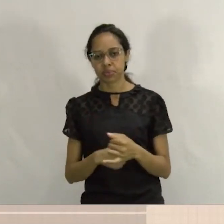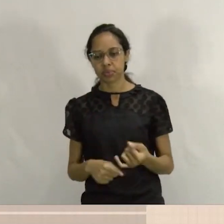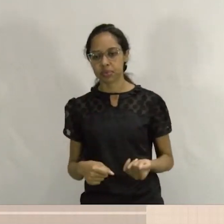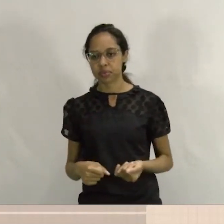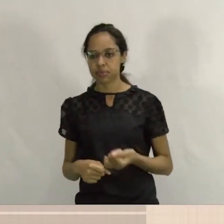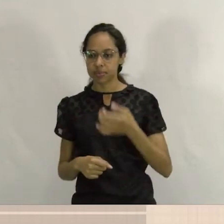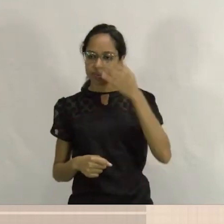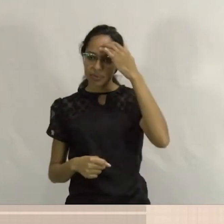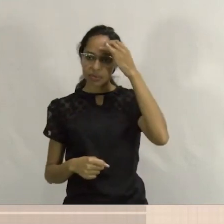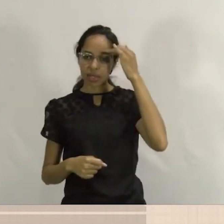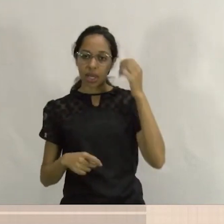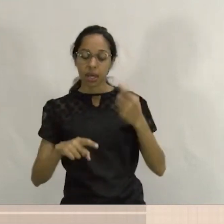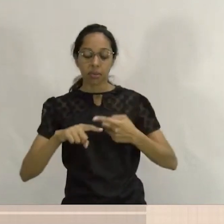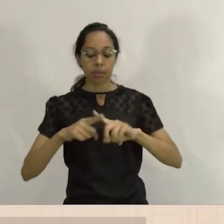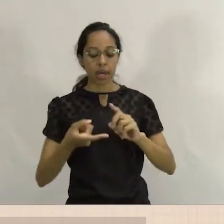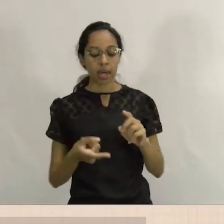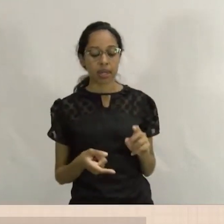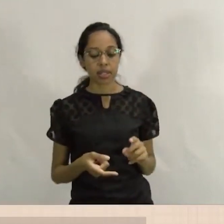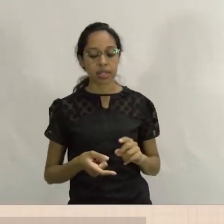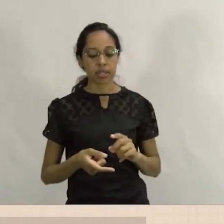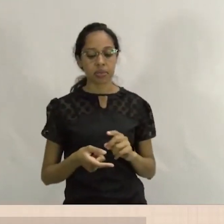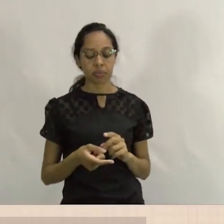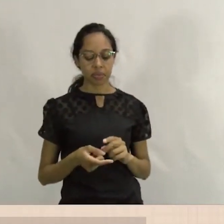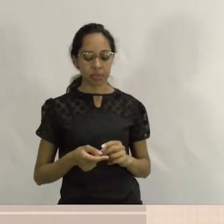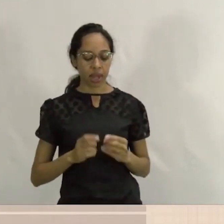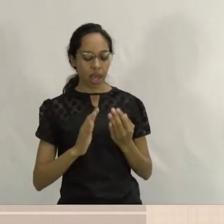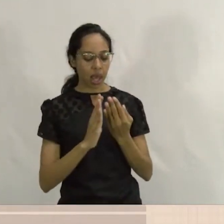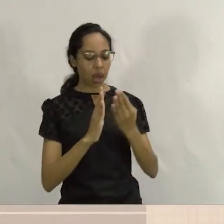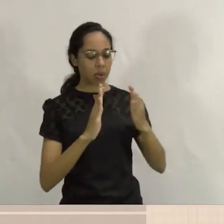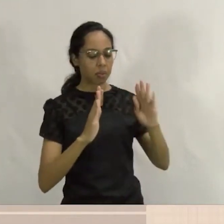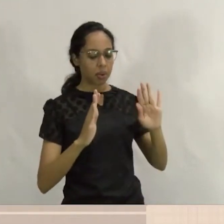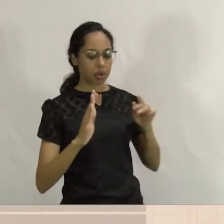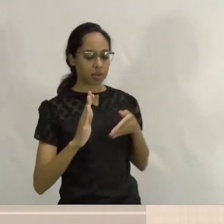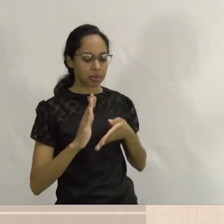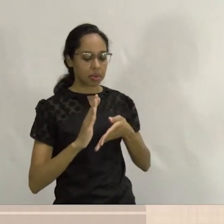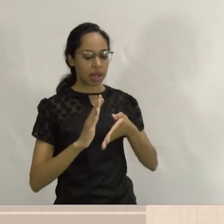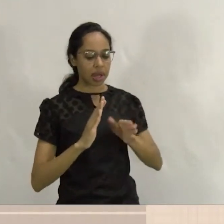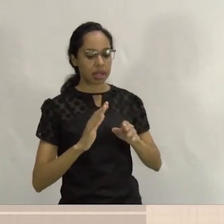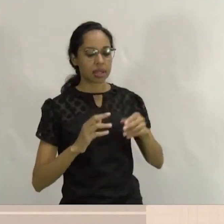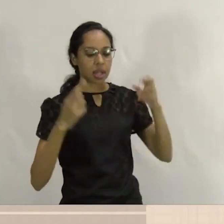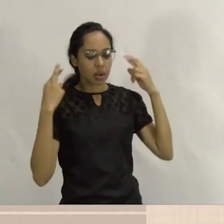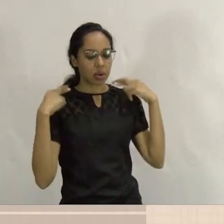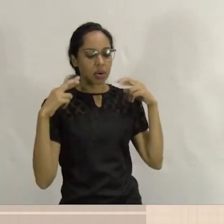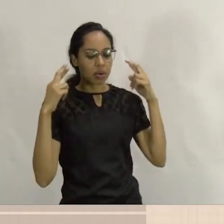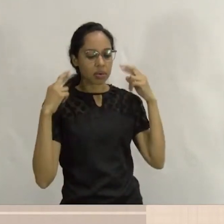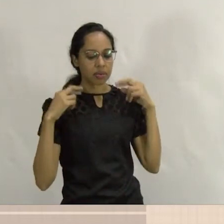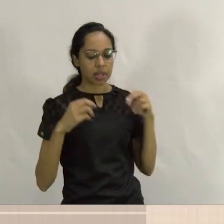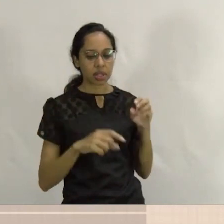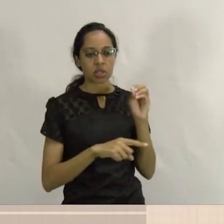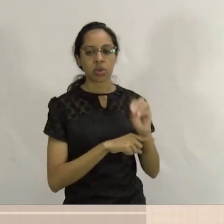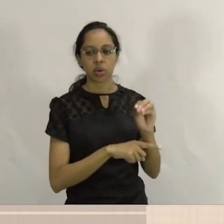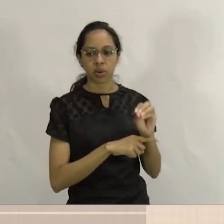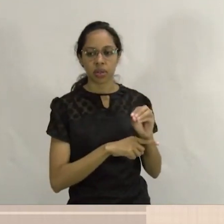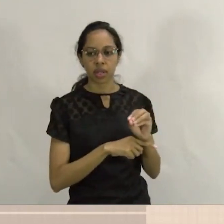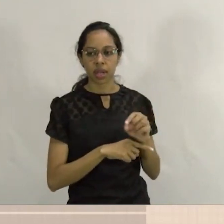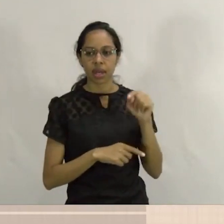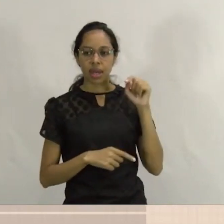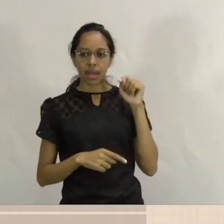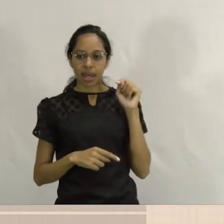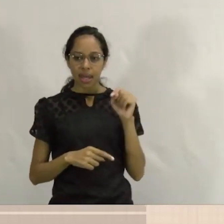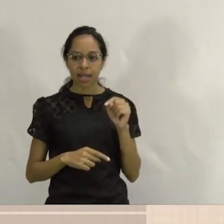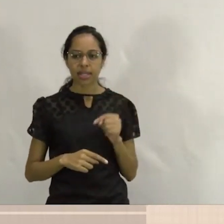ovelhas. Preste atenção no versículo 3: para este o porteiro abre.